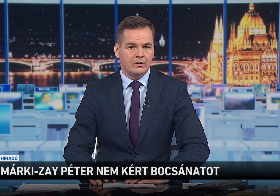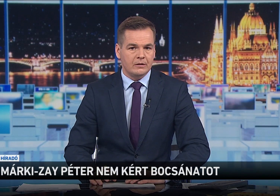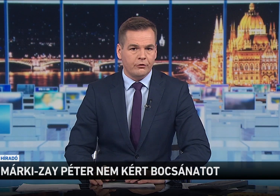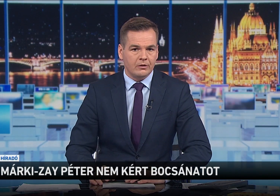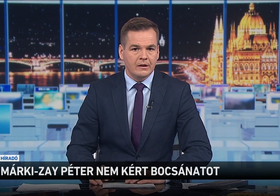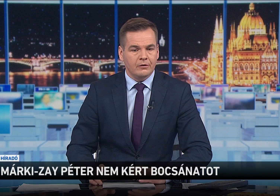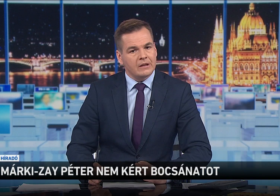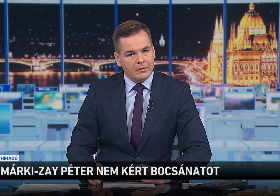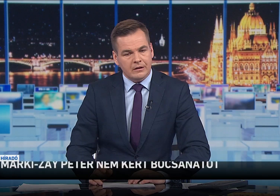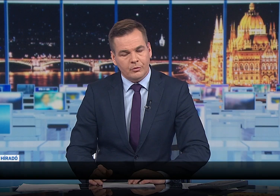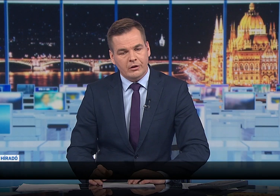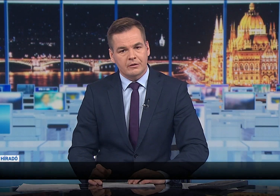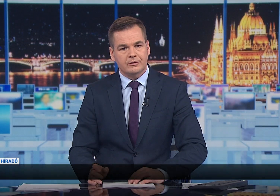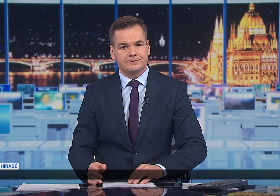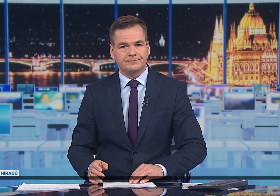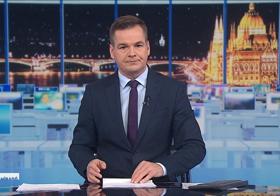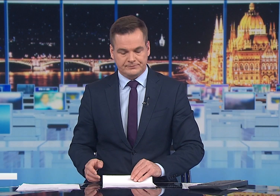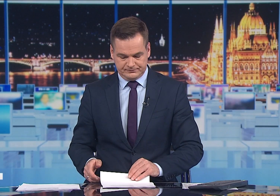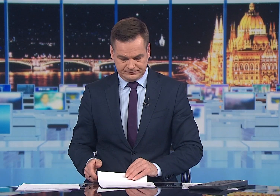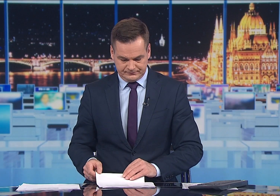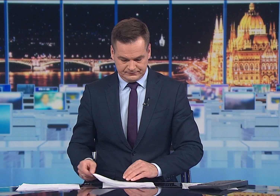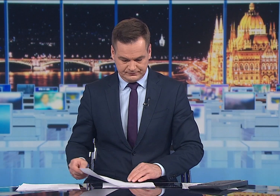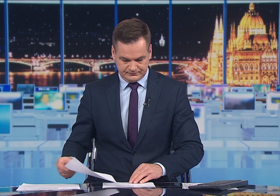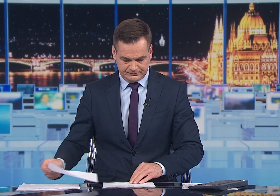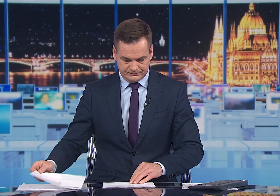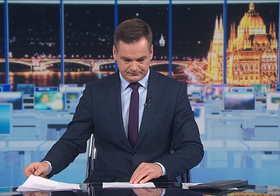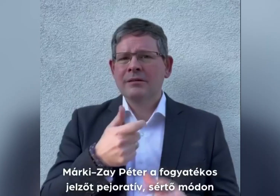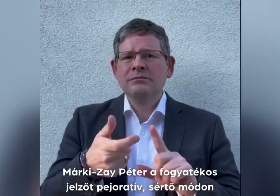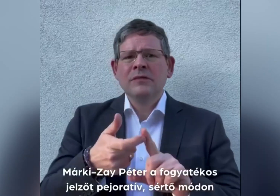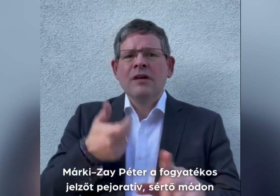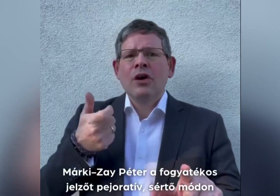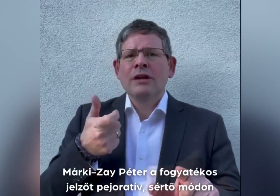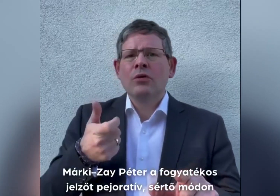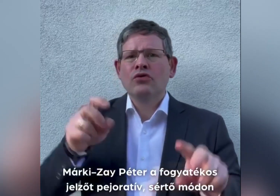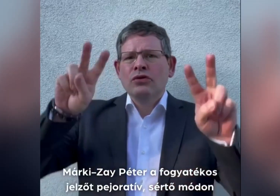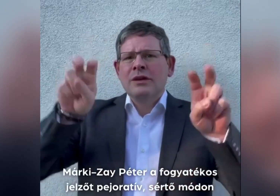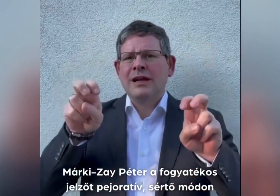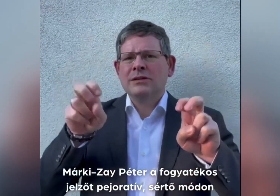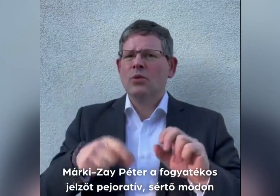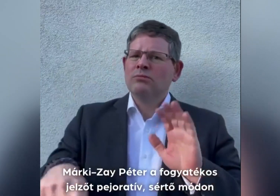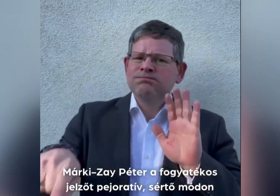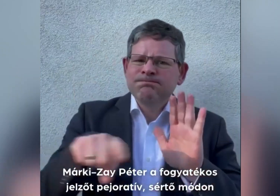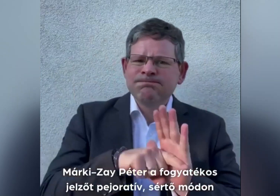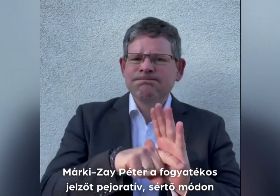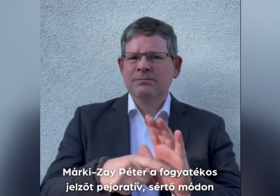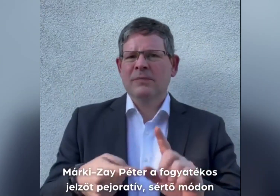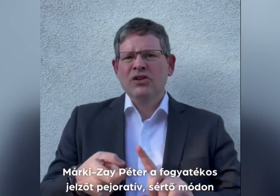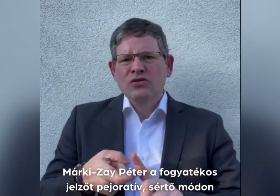politikusról hogy nem kért bocsánatot mákizai péter a fogyatékos jelzőt pejoratív sértő